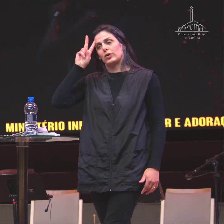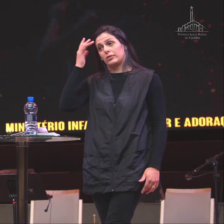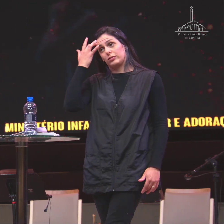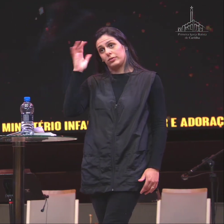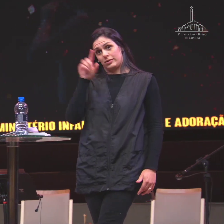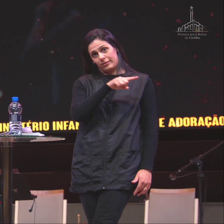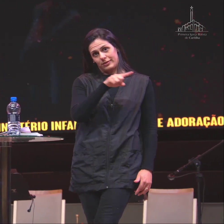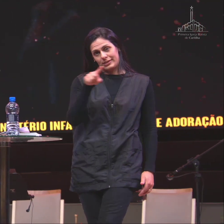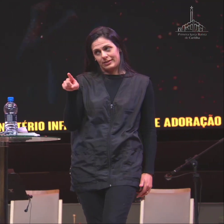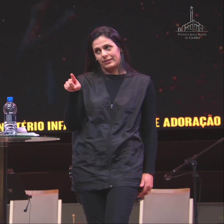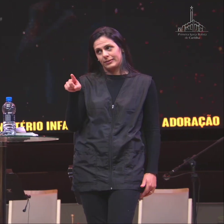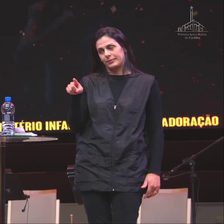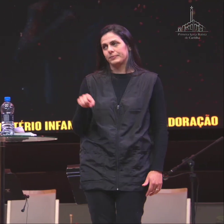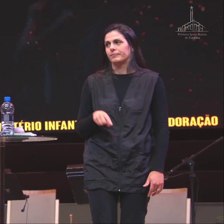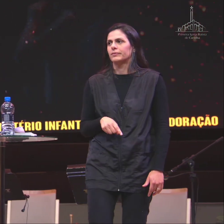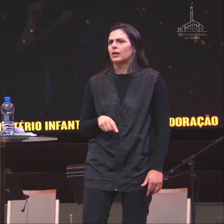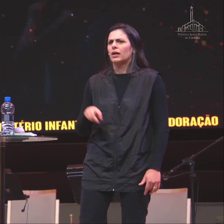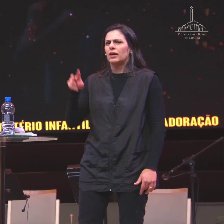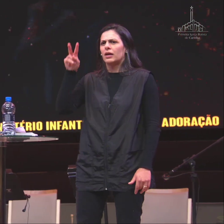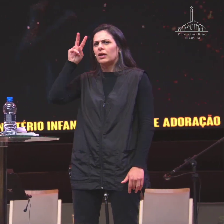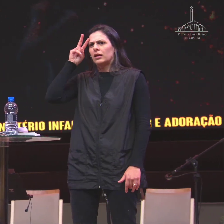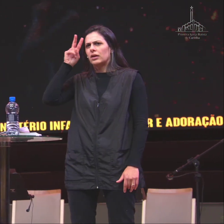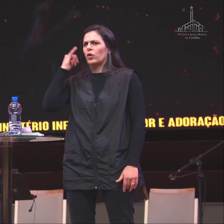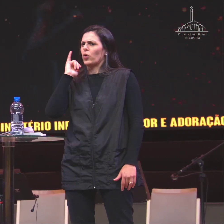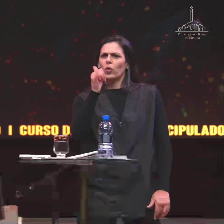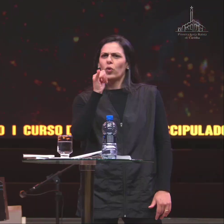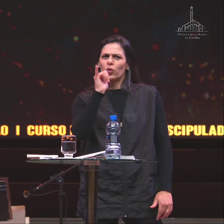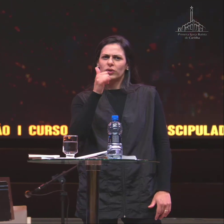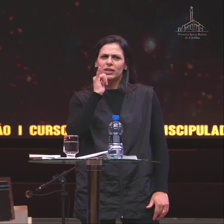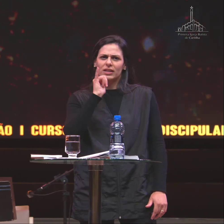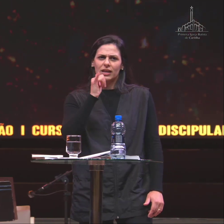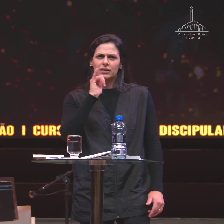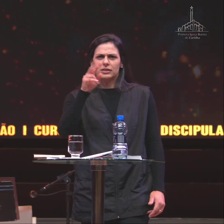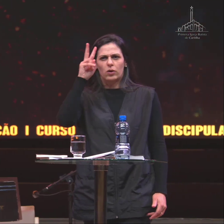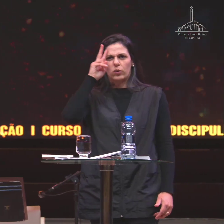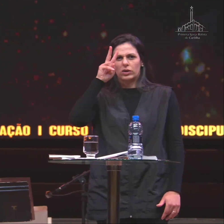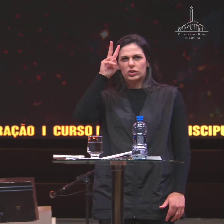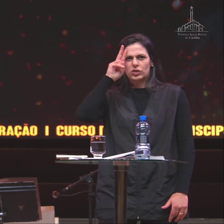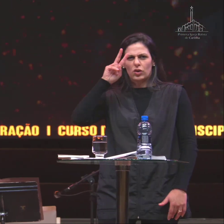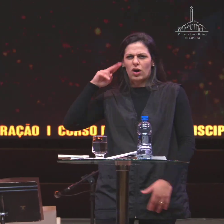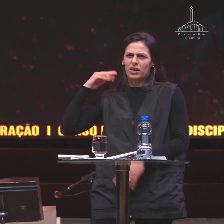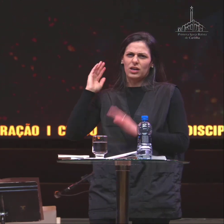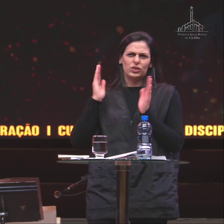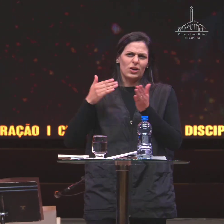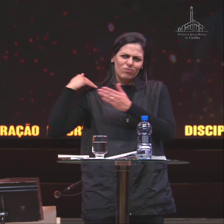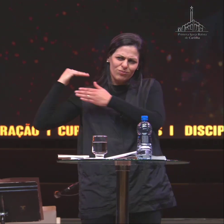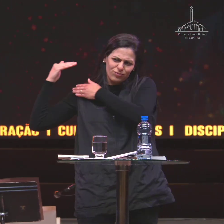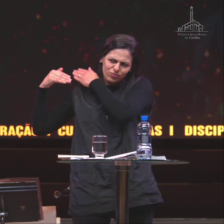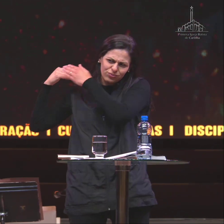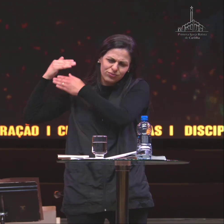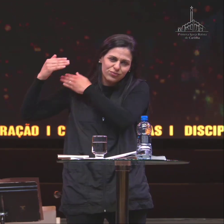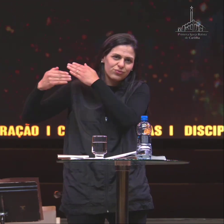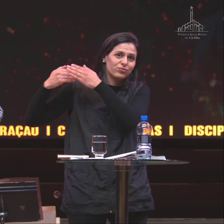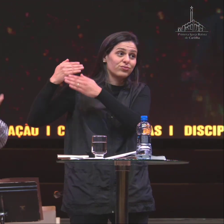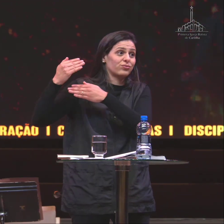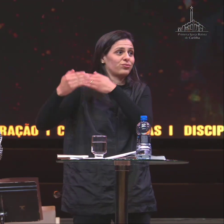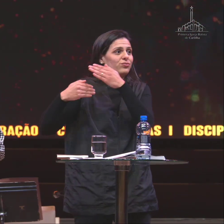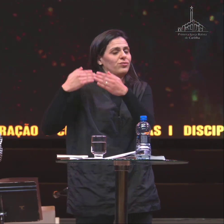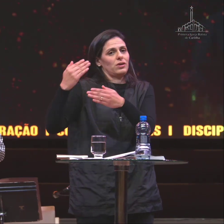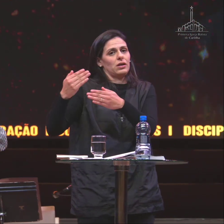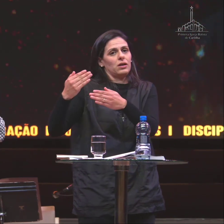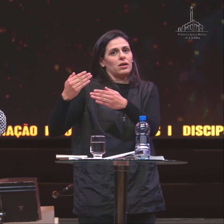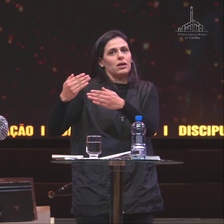de Deus. Ele nos capacitou para sermos ministros de uma nova aliança, não da letra, mas do